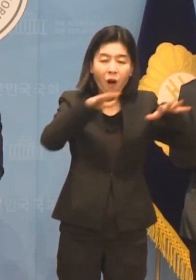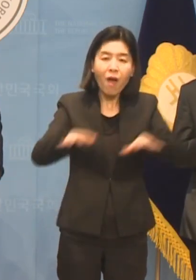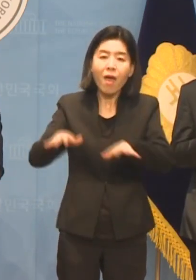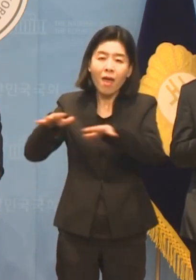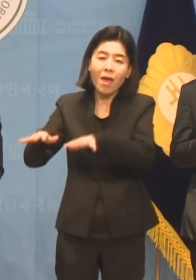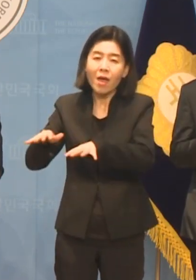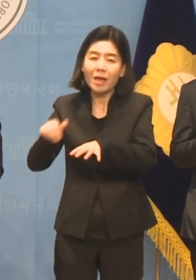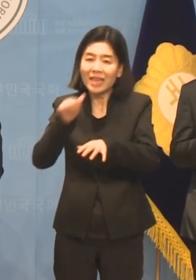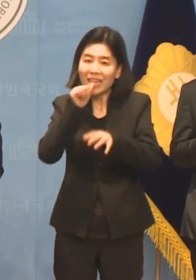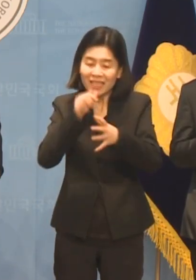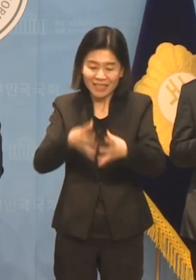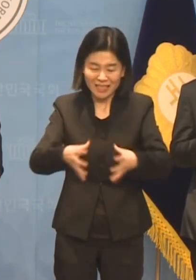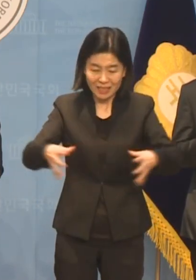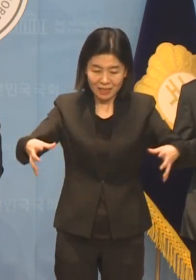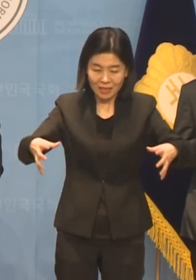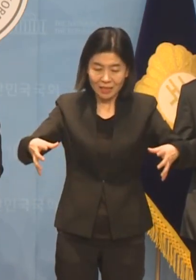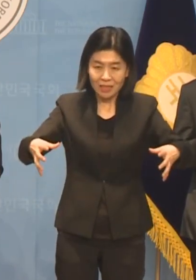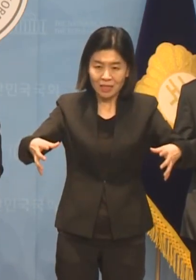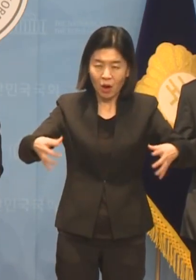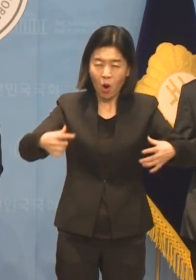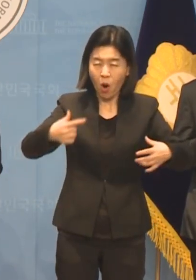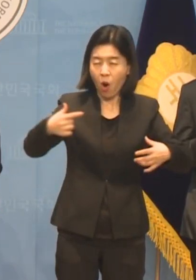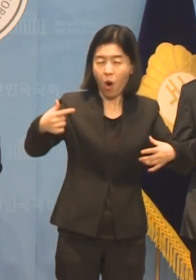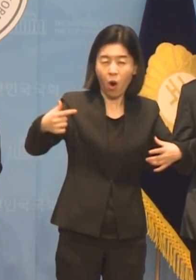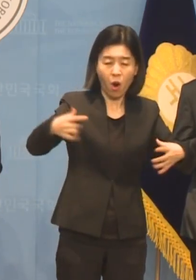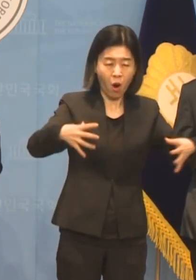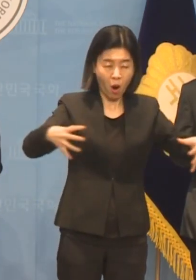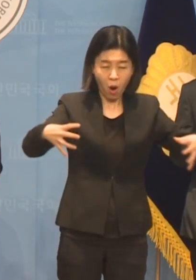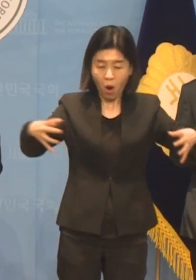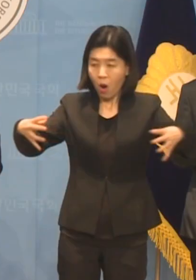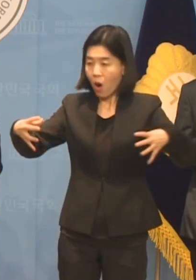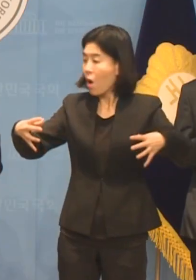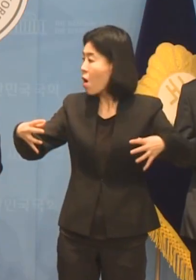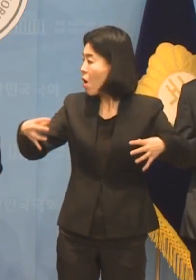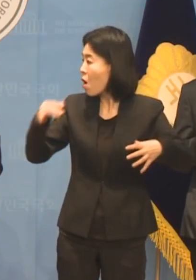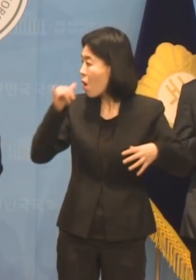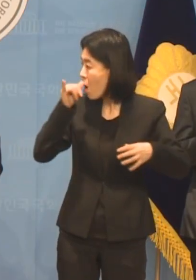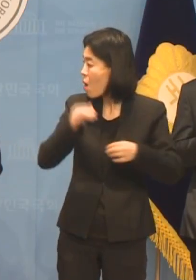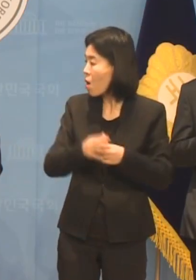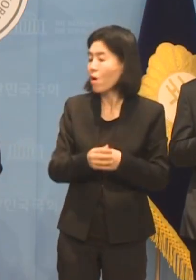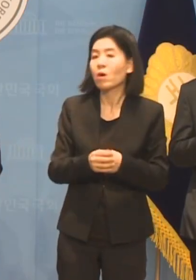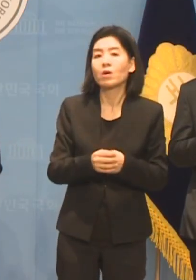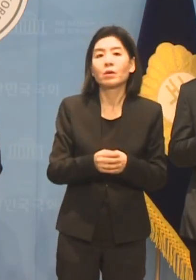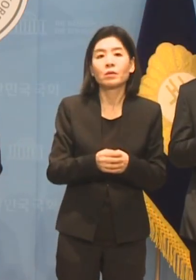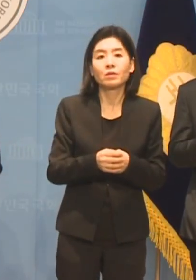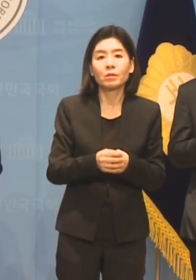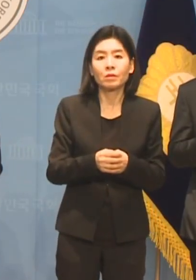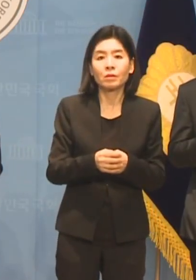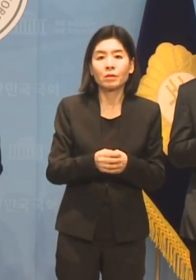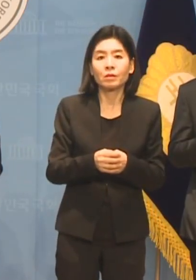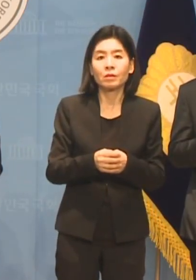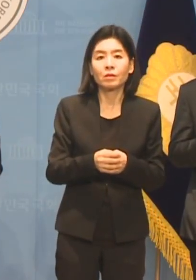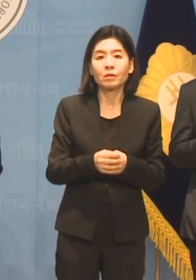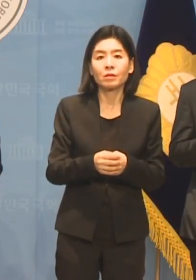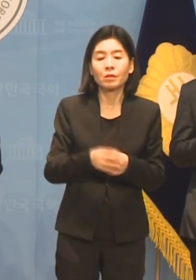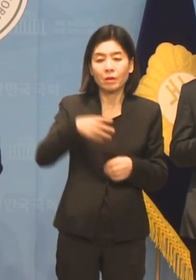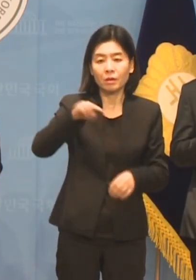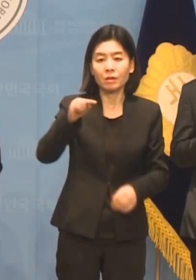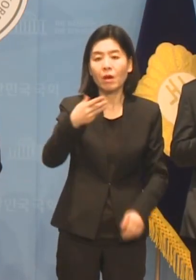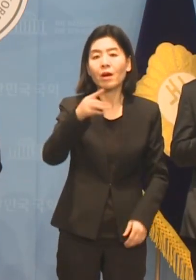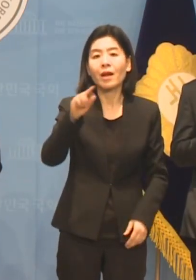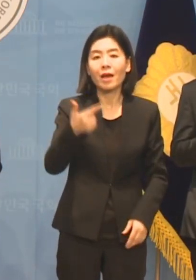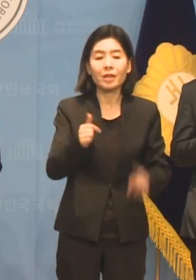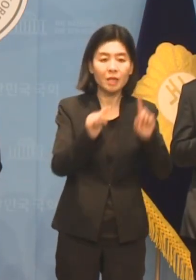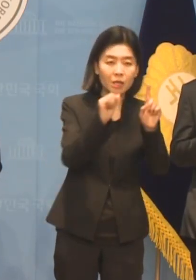이 구조물입니다. 어마어마한 구조물입니다. 방금 말씀드렸듯이 설란